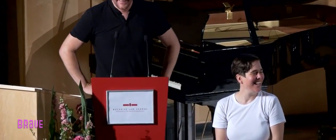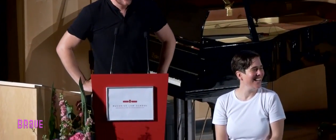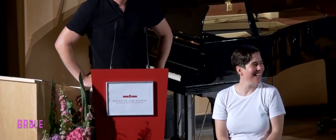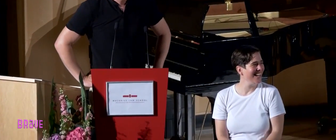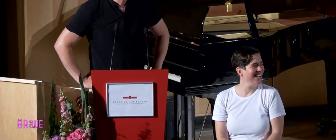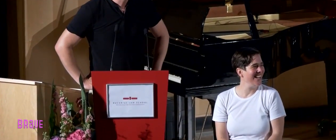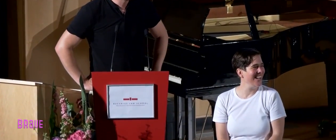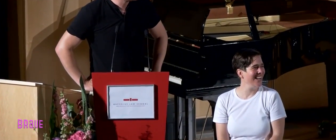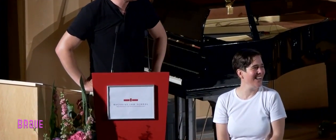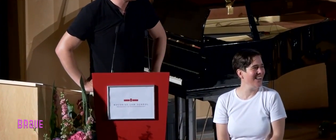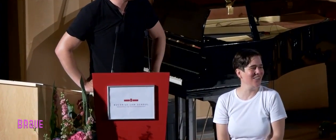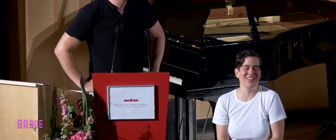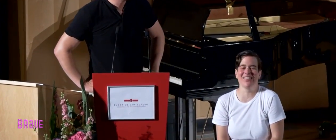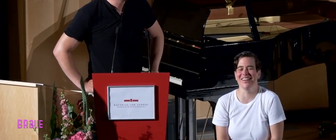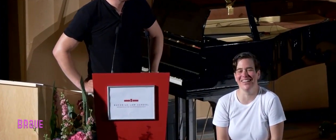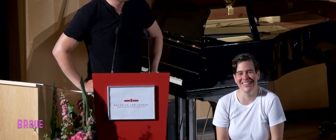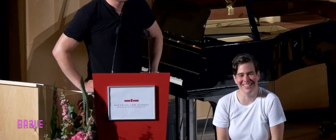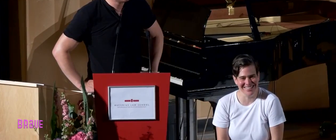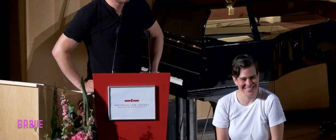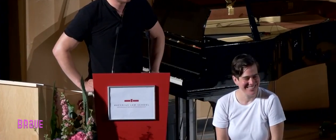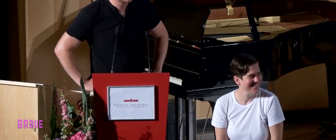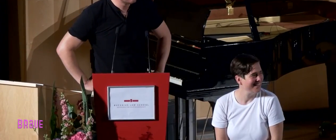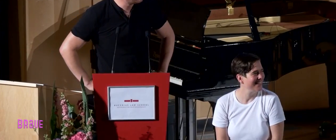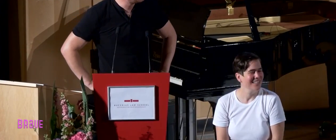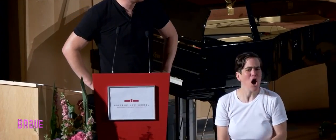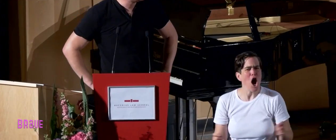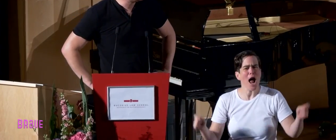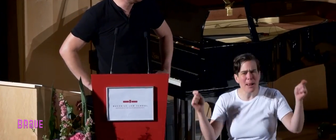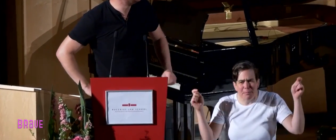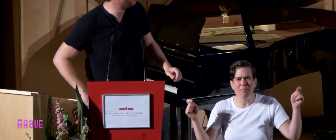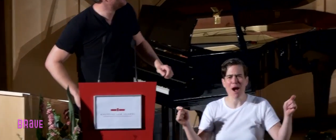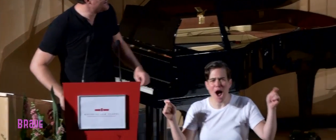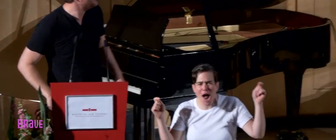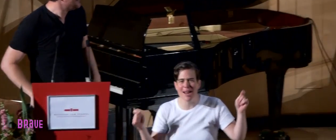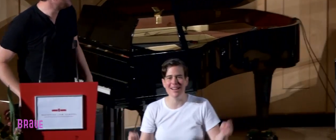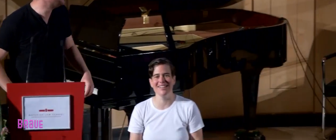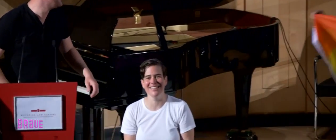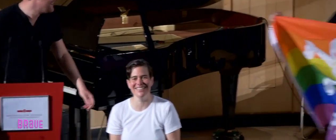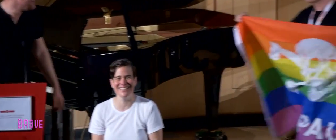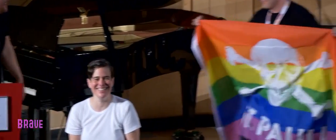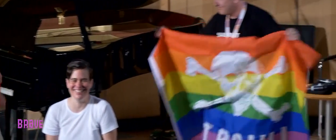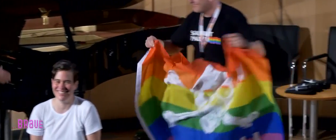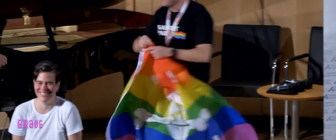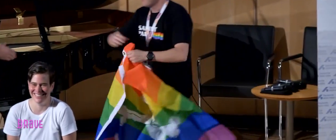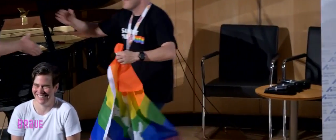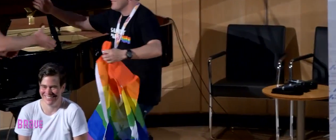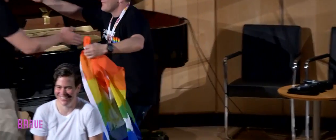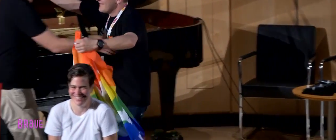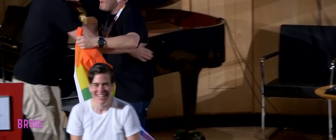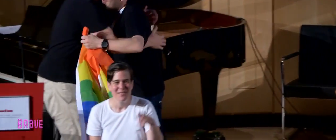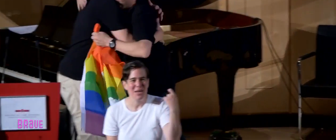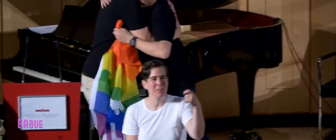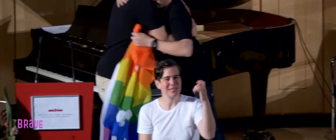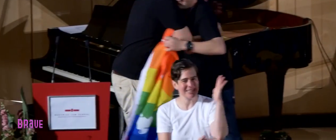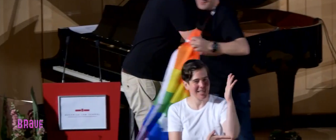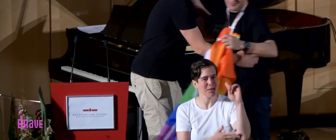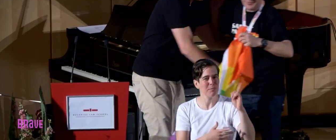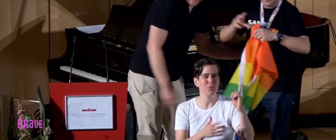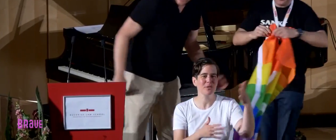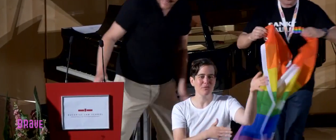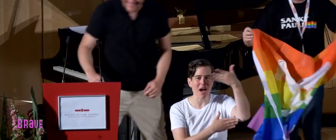Ja, komm gleich mit auf die Bühne hier. Halte das, wenn der Präsident spricht, wird die Fahne hochgehalten.